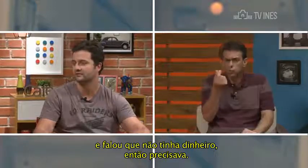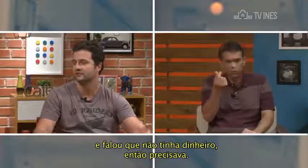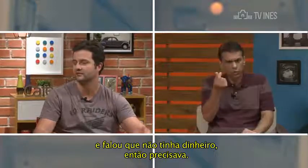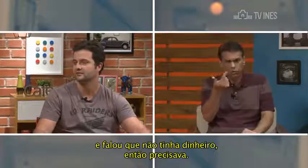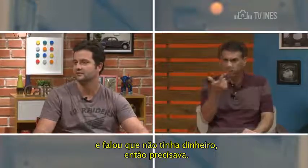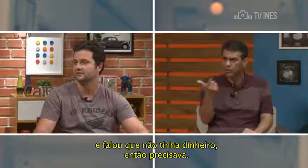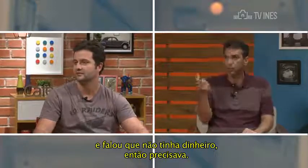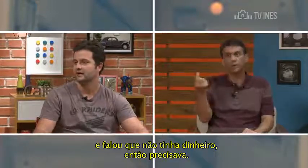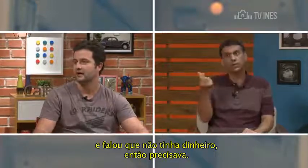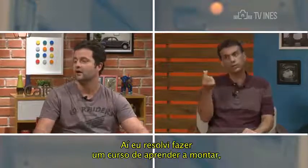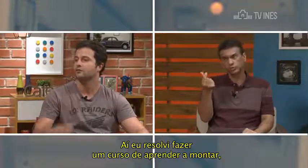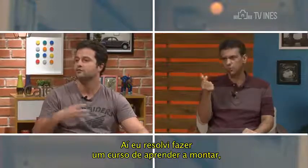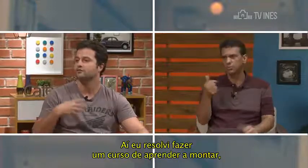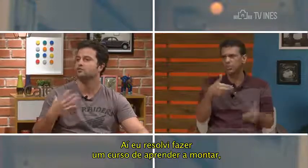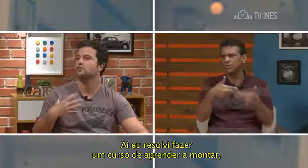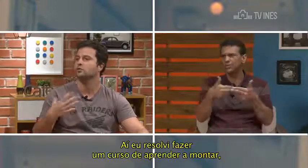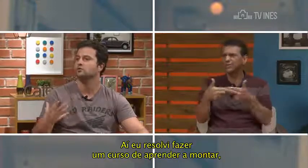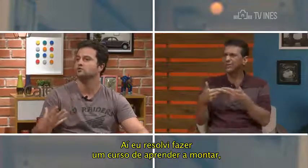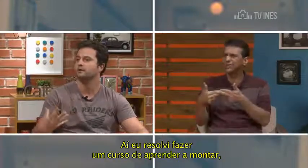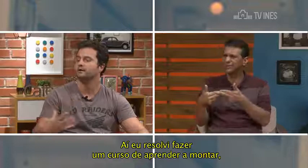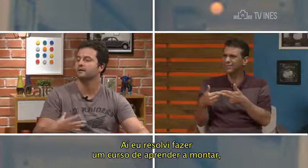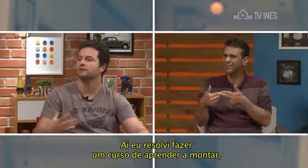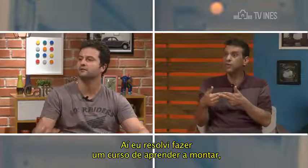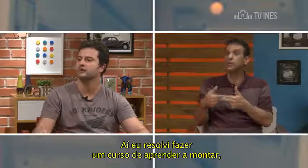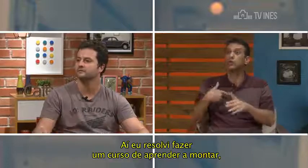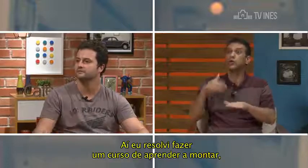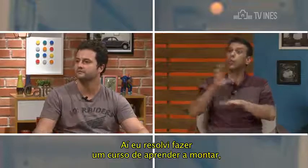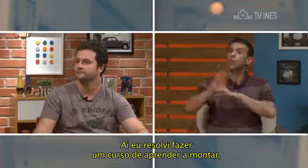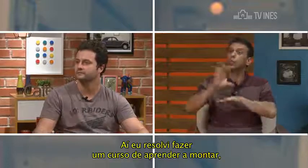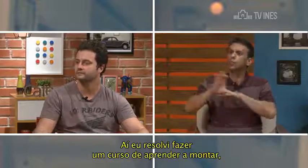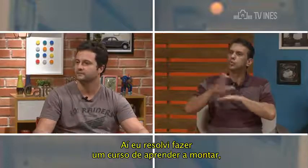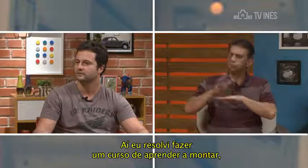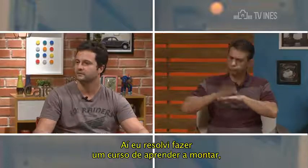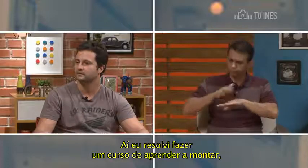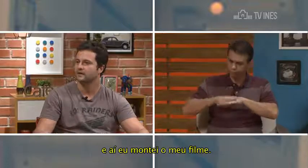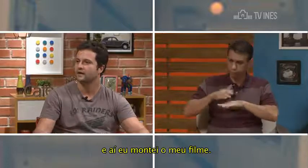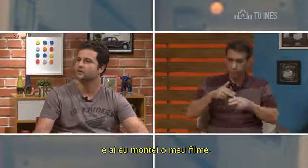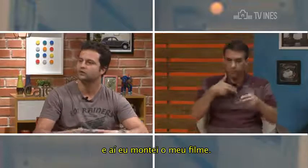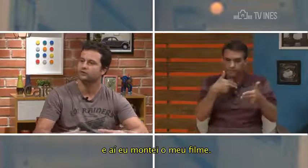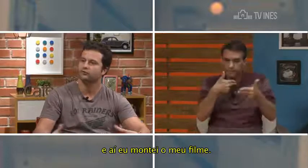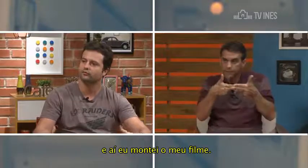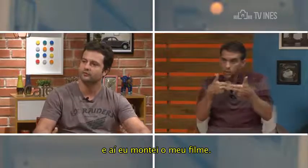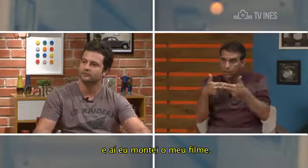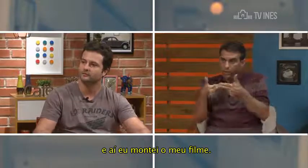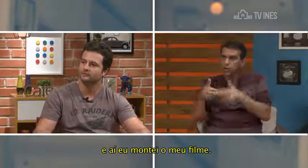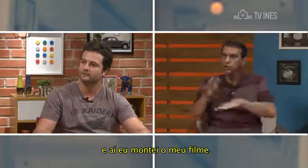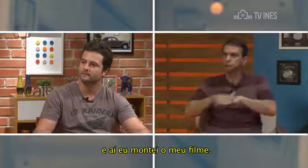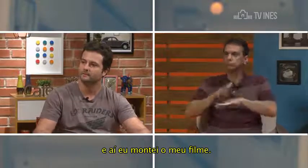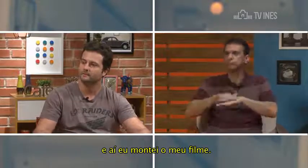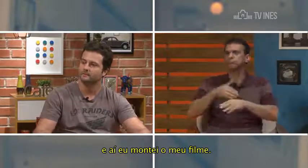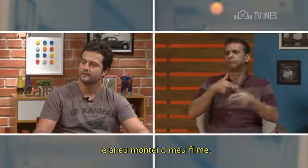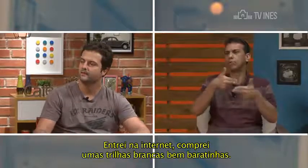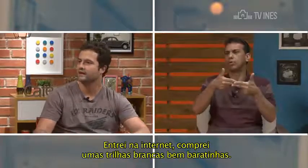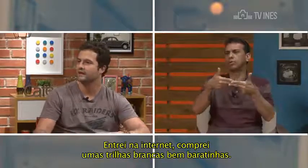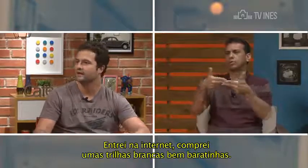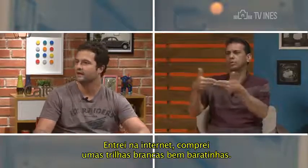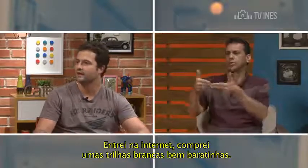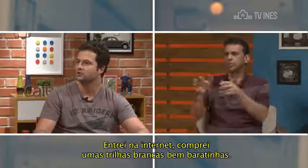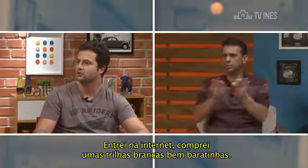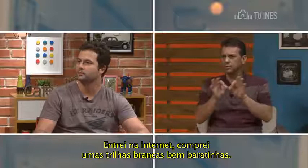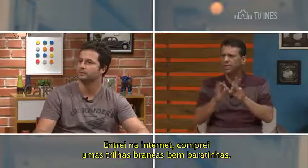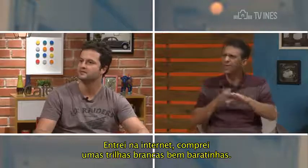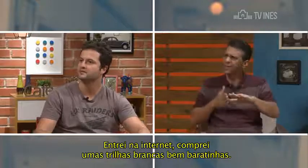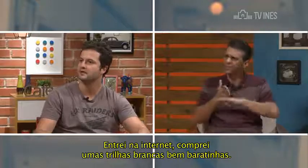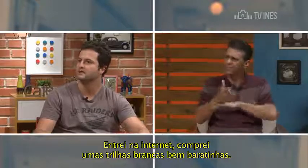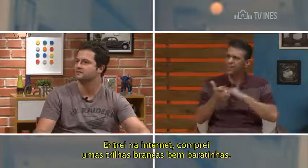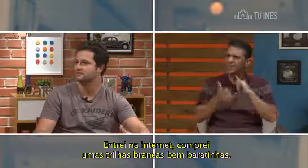então precisava... Aí eu resolvi fazer um curso de aprender a montar. E aí eu montei meu filme. Entrei na